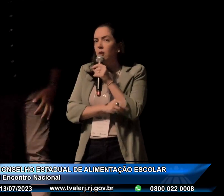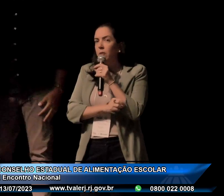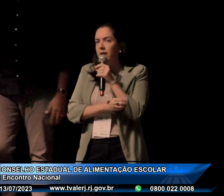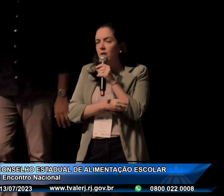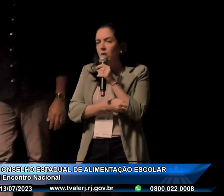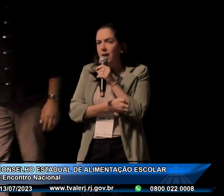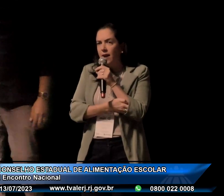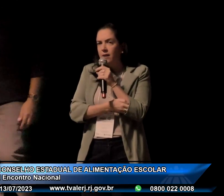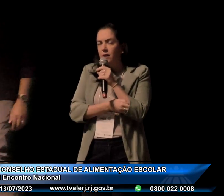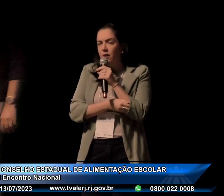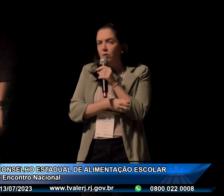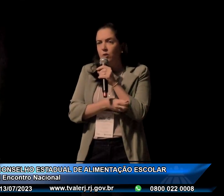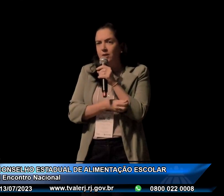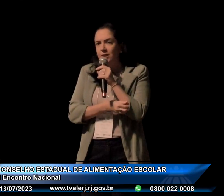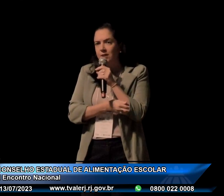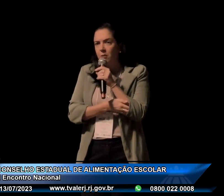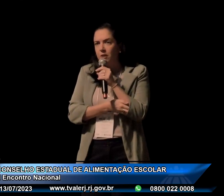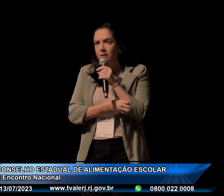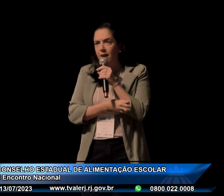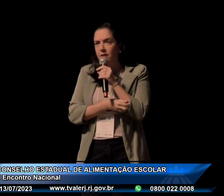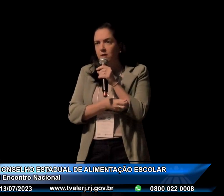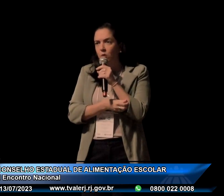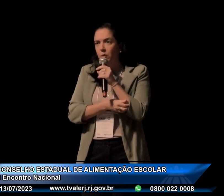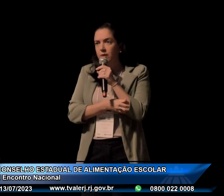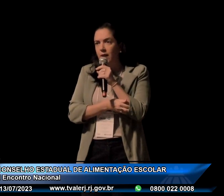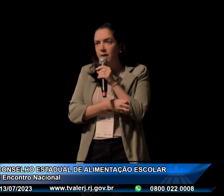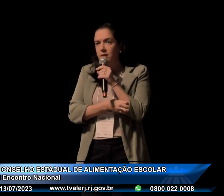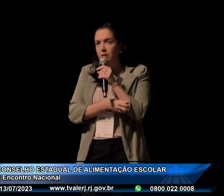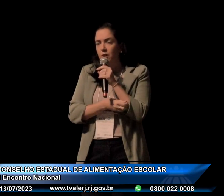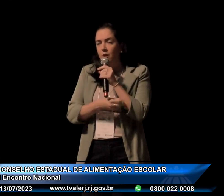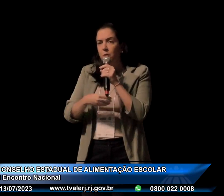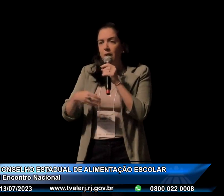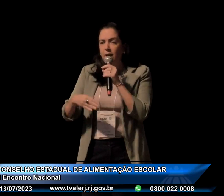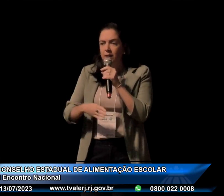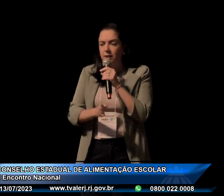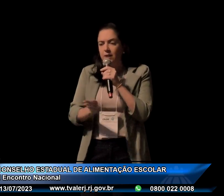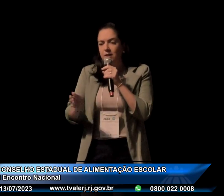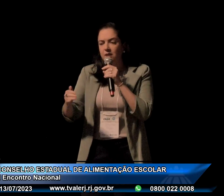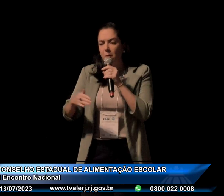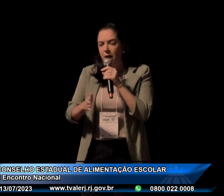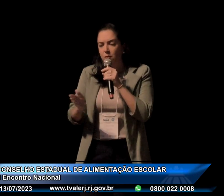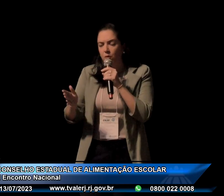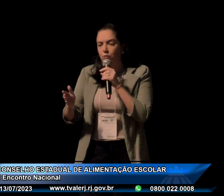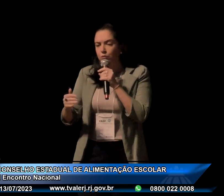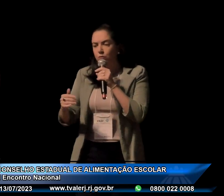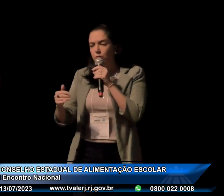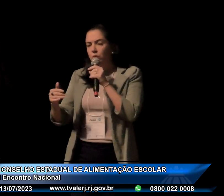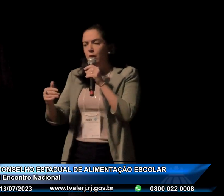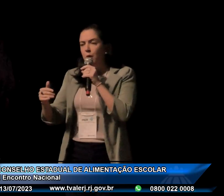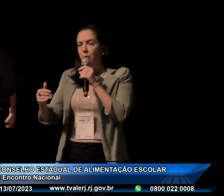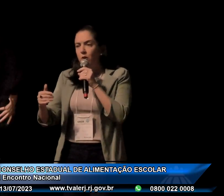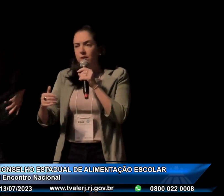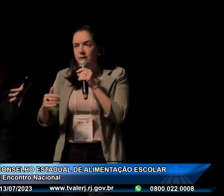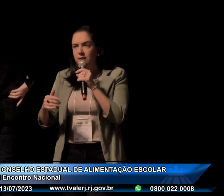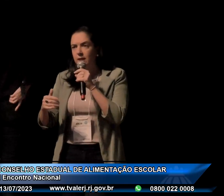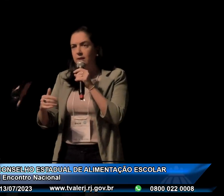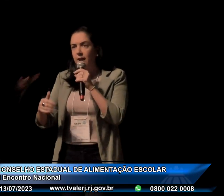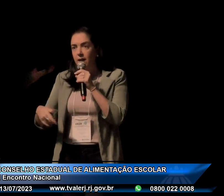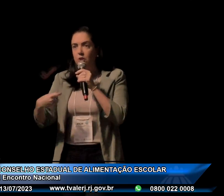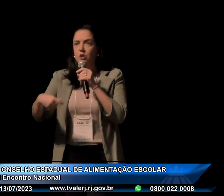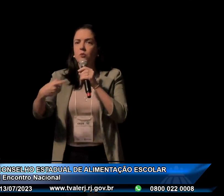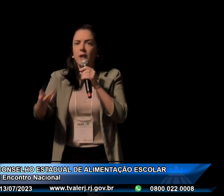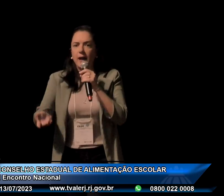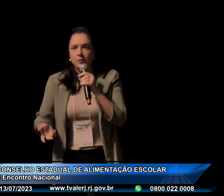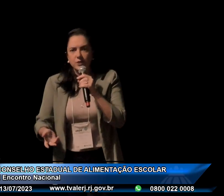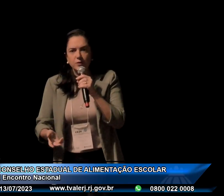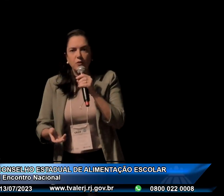e também a olharem todas essas habilidades e competências para aí que nesse trabalho conjunto possa ser